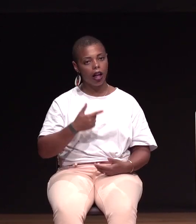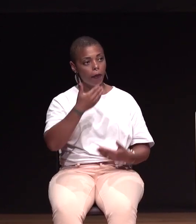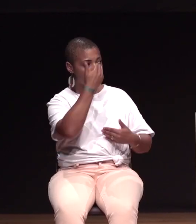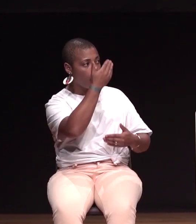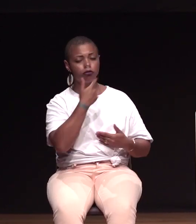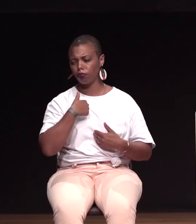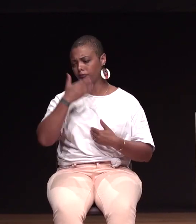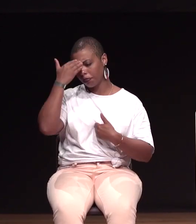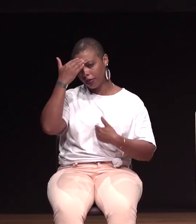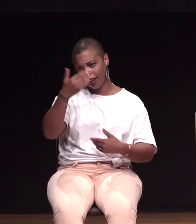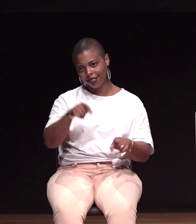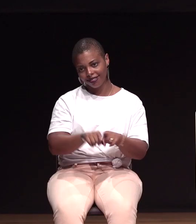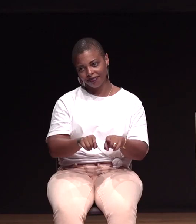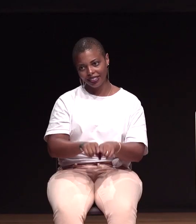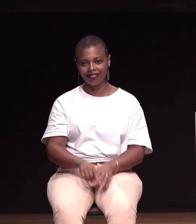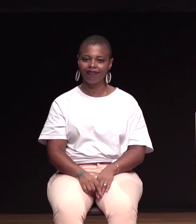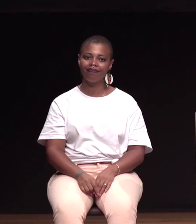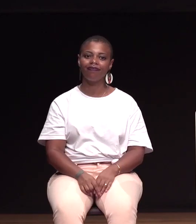agradeço.